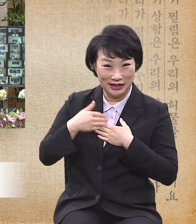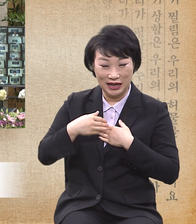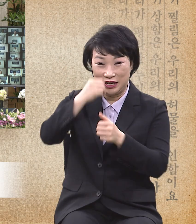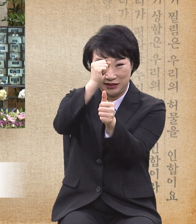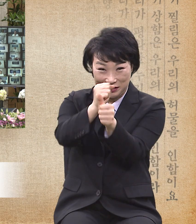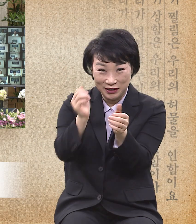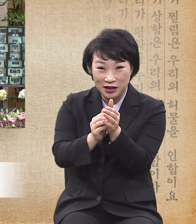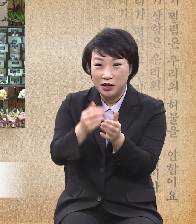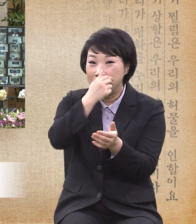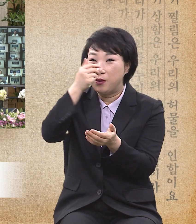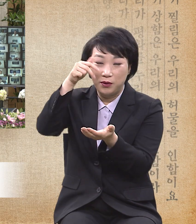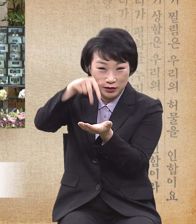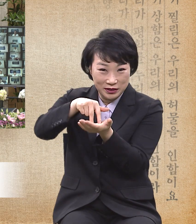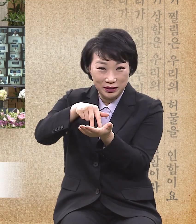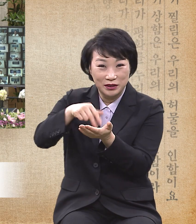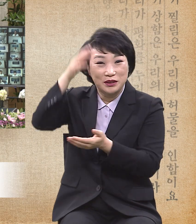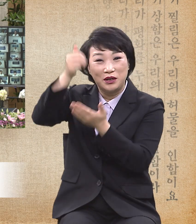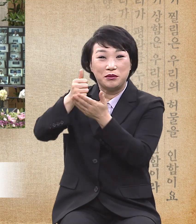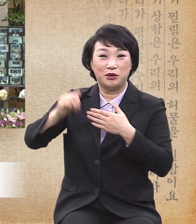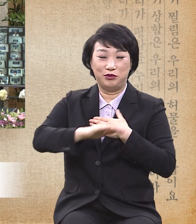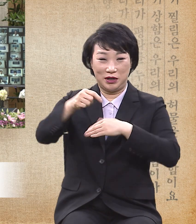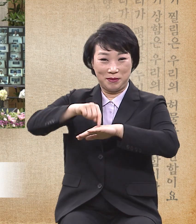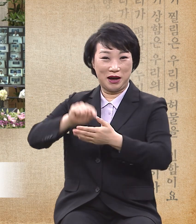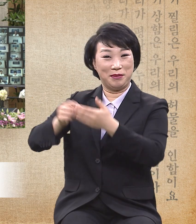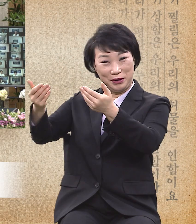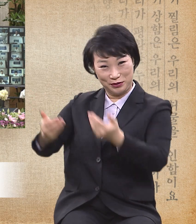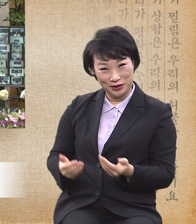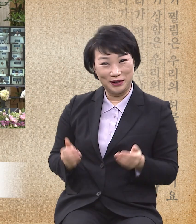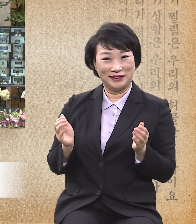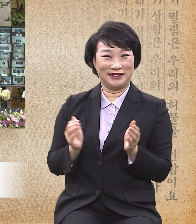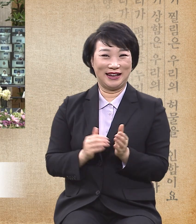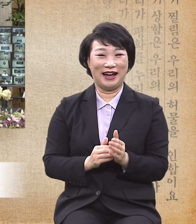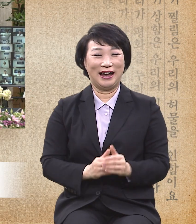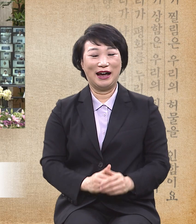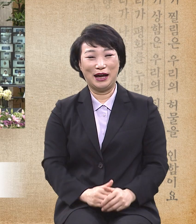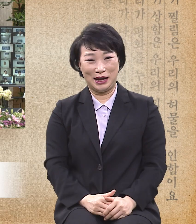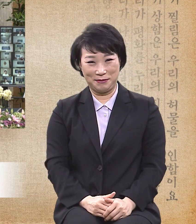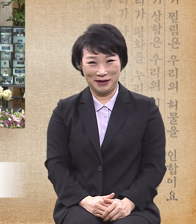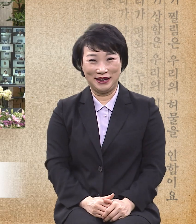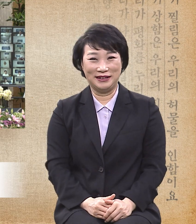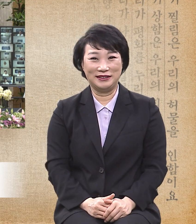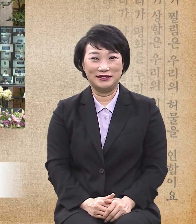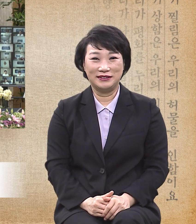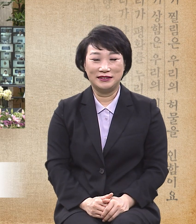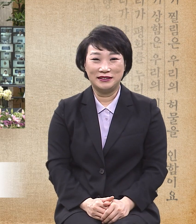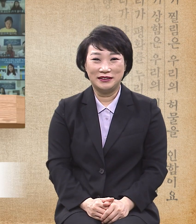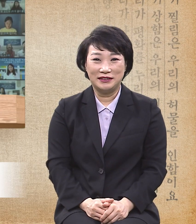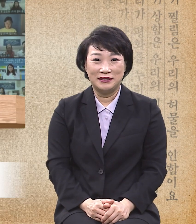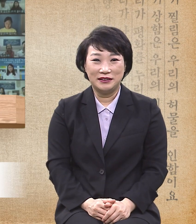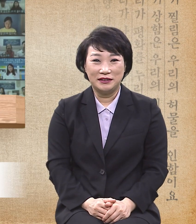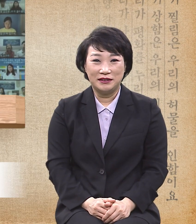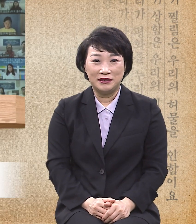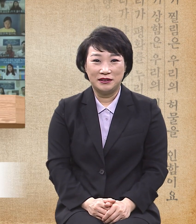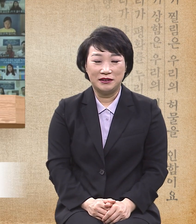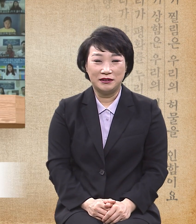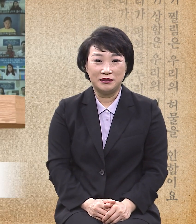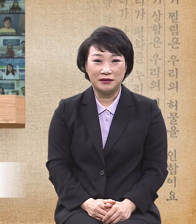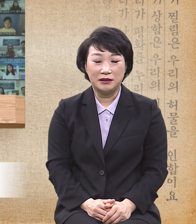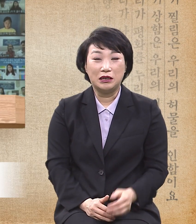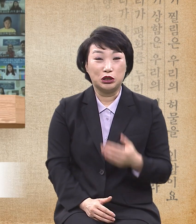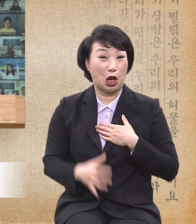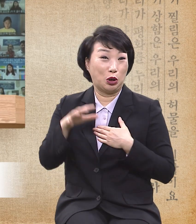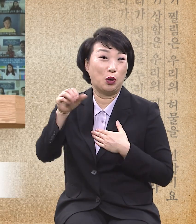우리에게 인치시고 보증으로 성령을 우리 마음에 주셨느니라.